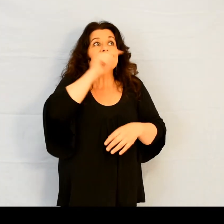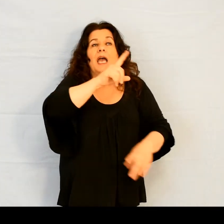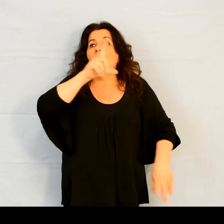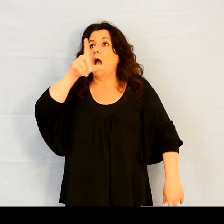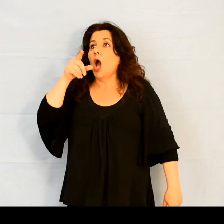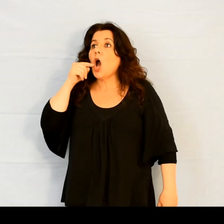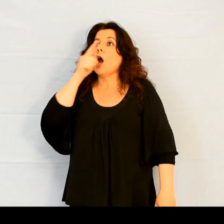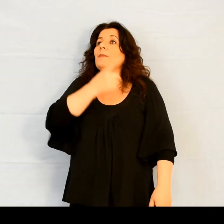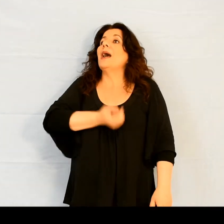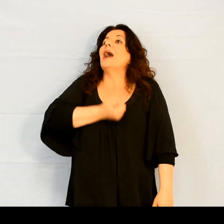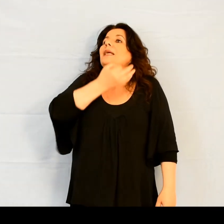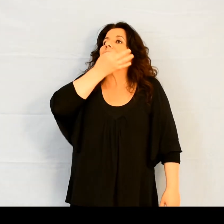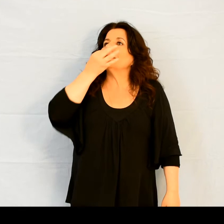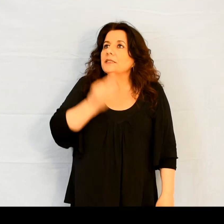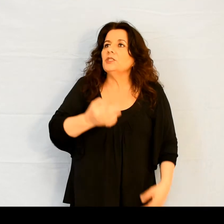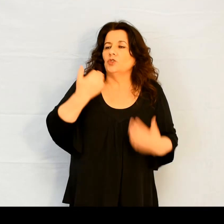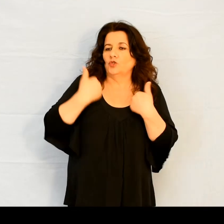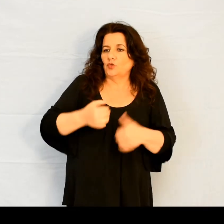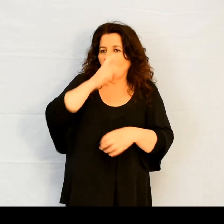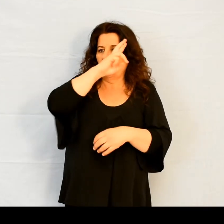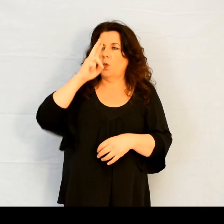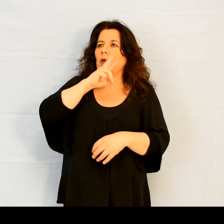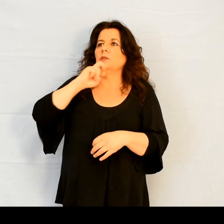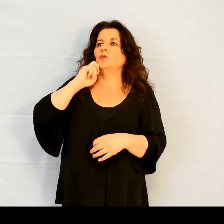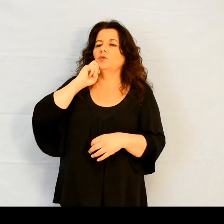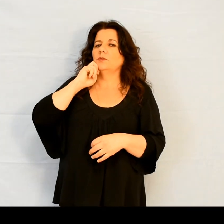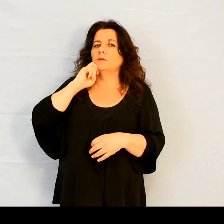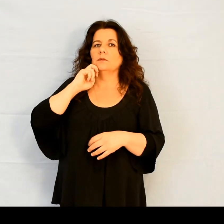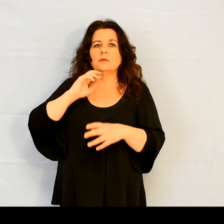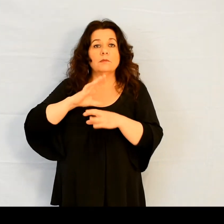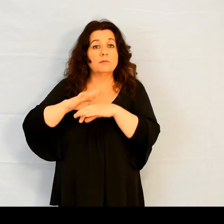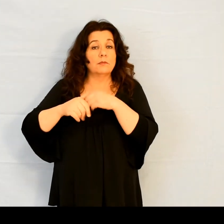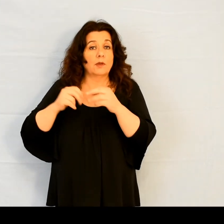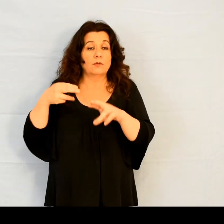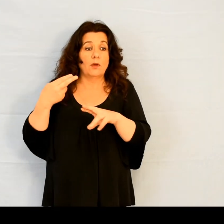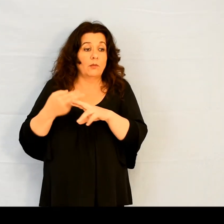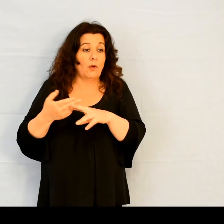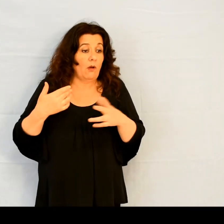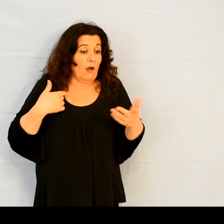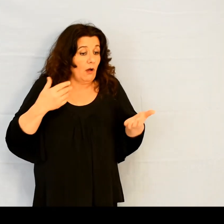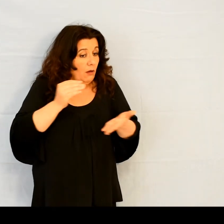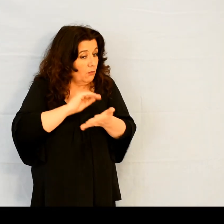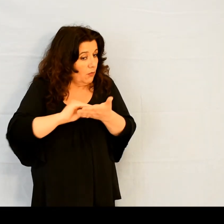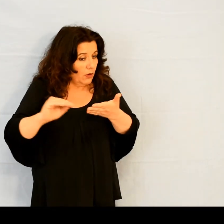Pilate répondit, « Ce que j'ai écrit, je l'ai écrit. »